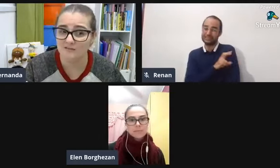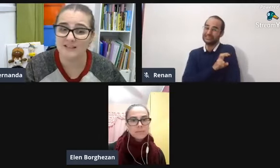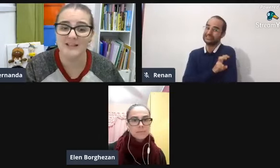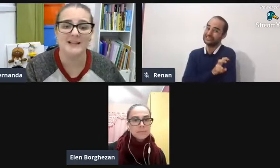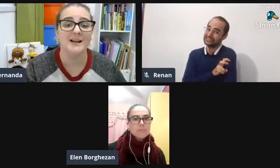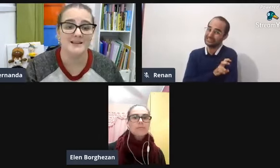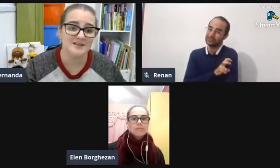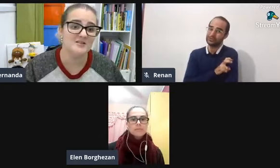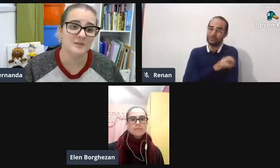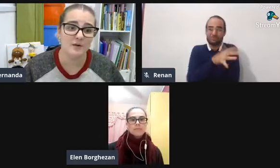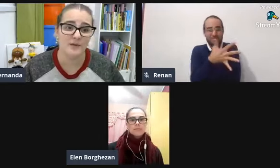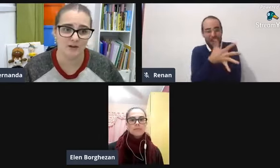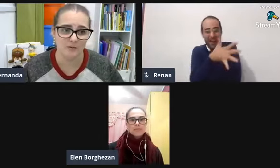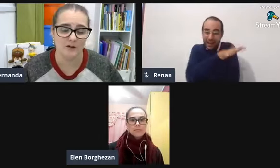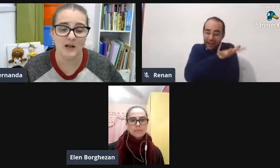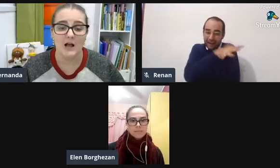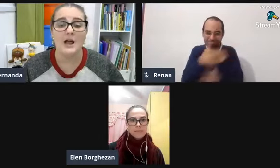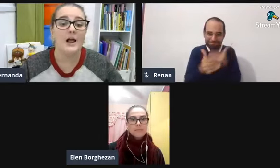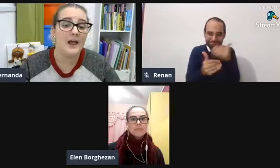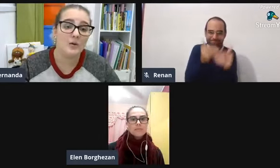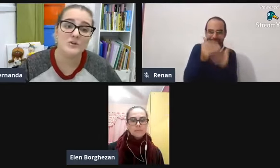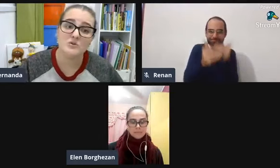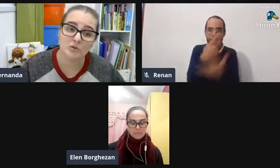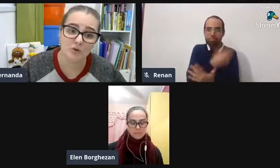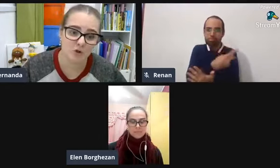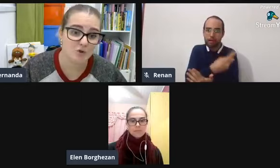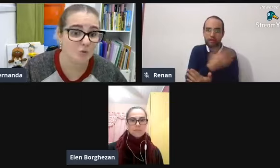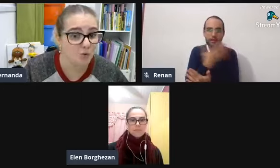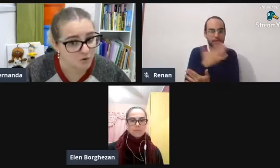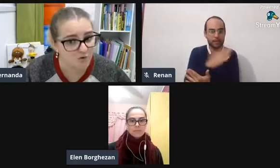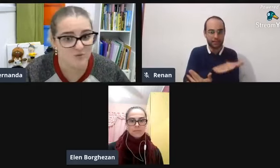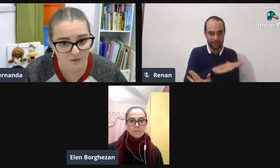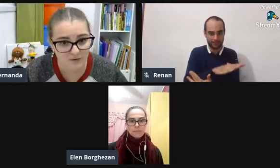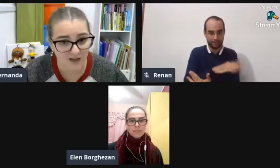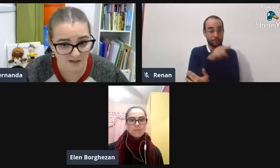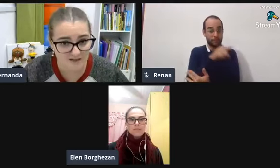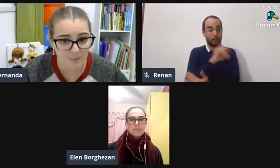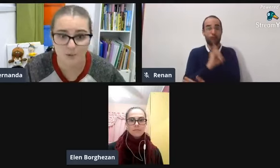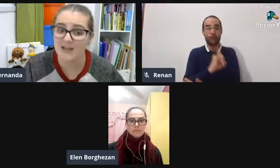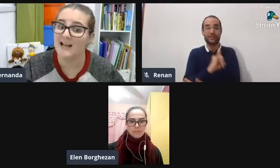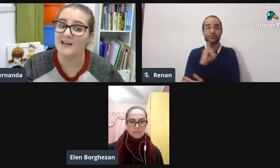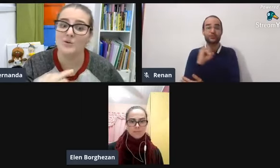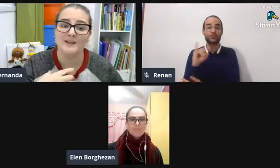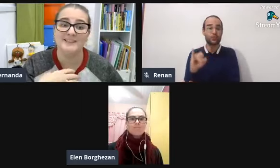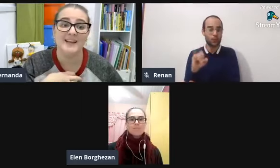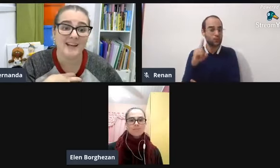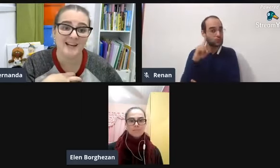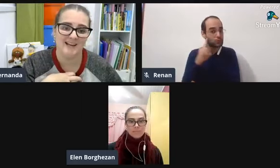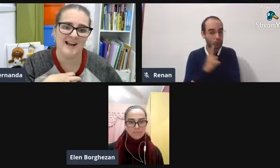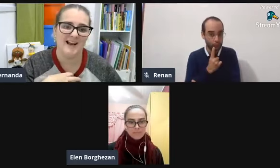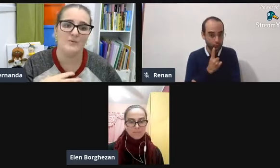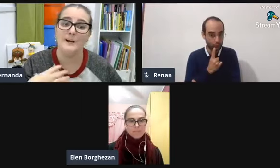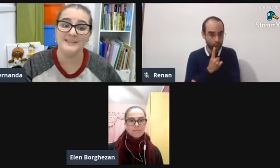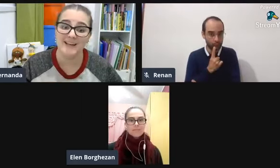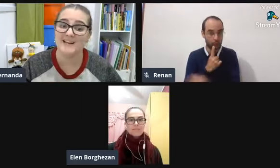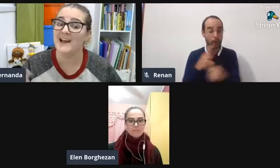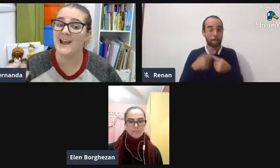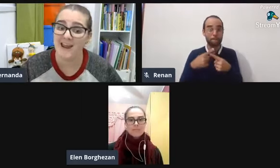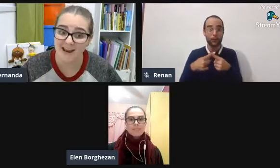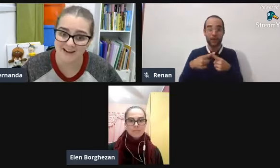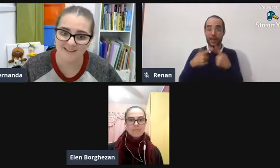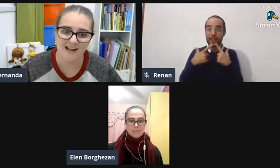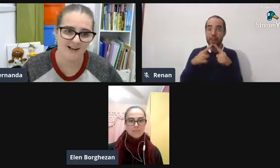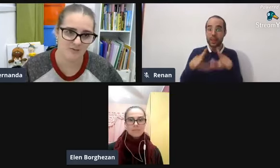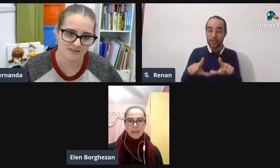mínimo que ela está se desenvolvendo. É um instrutor surdo, de preferência, porque a língua dele, a língua